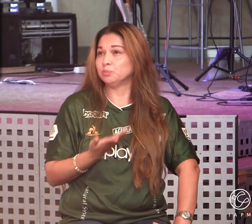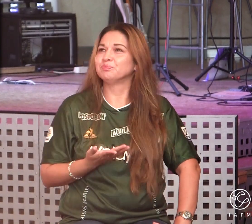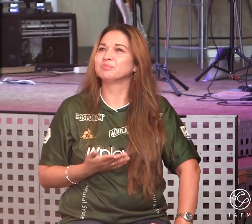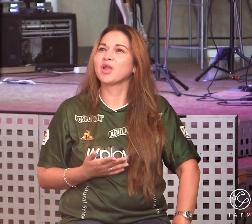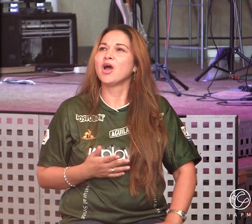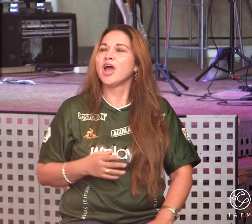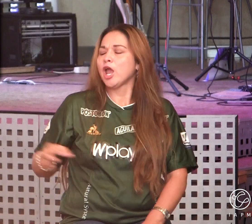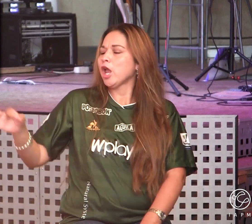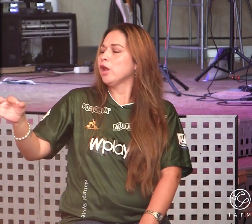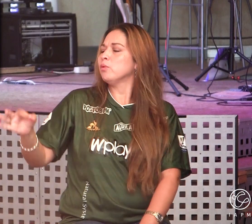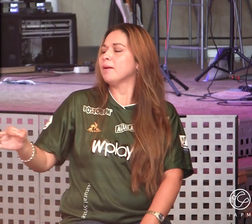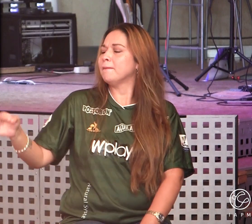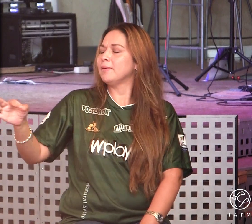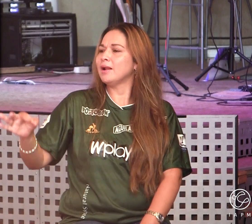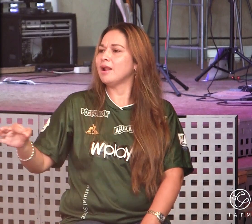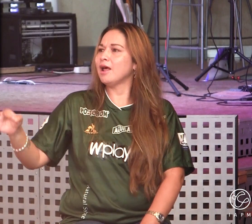colombiana,